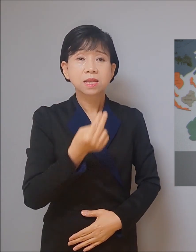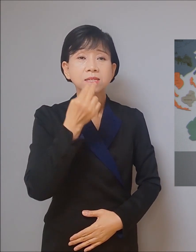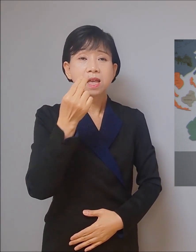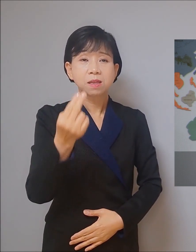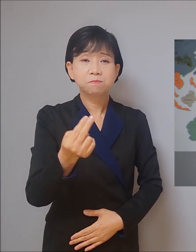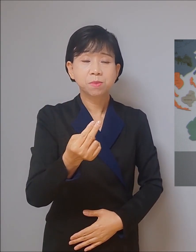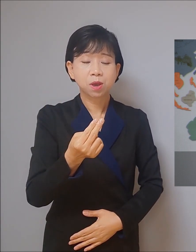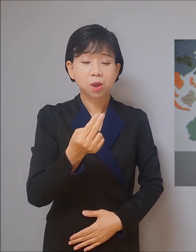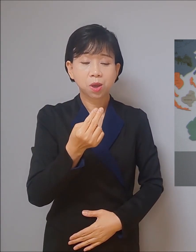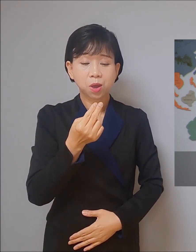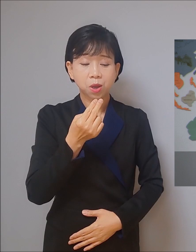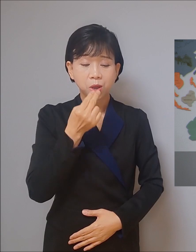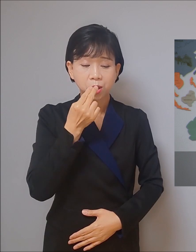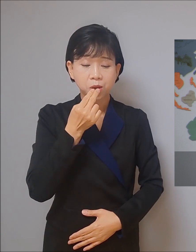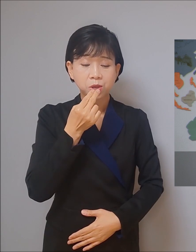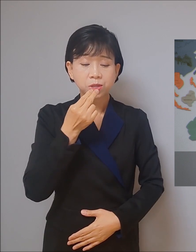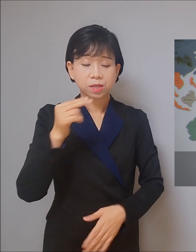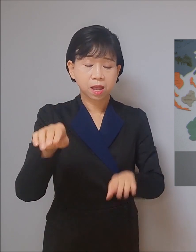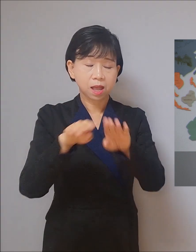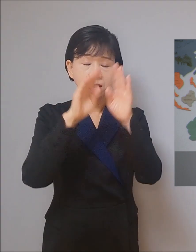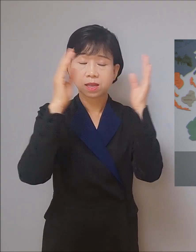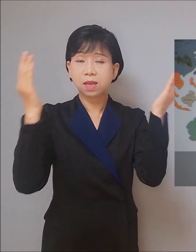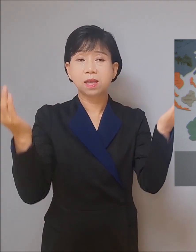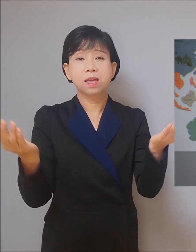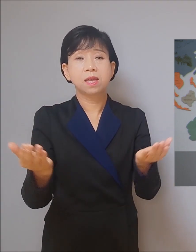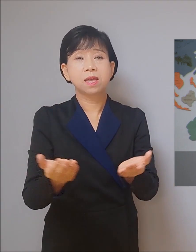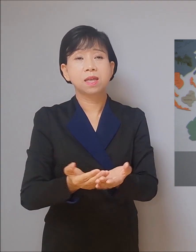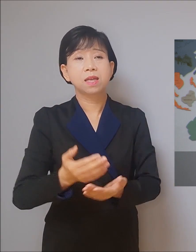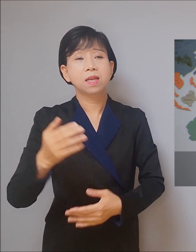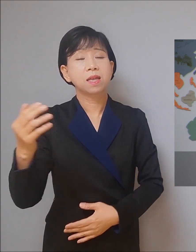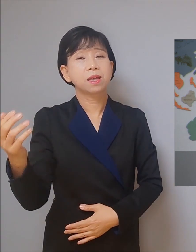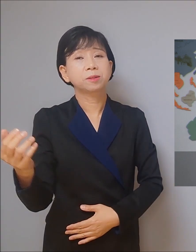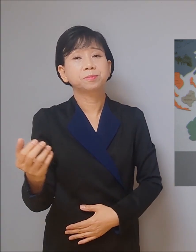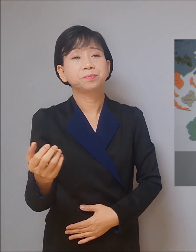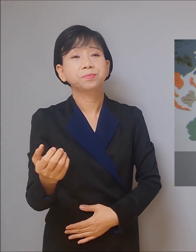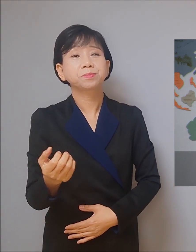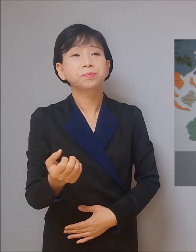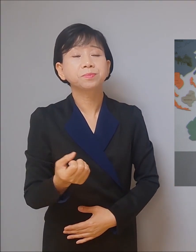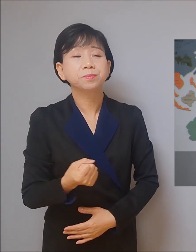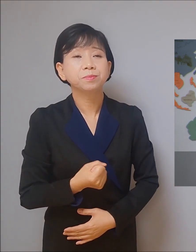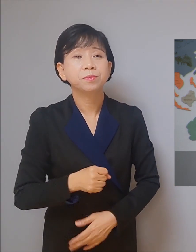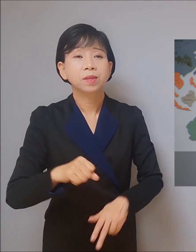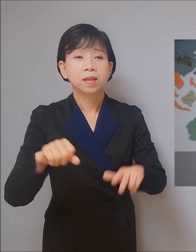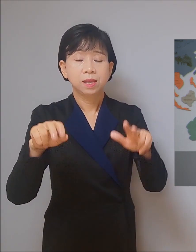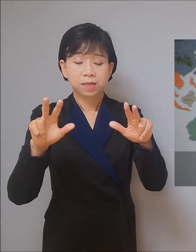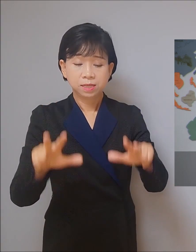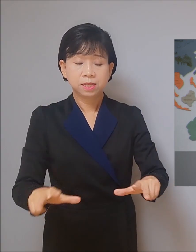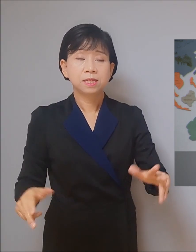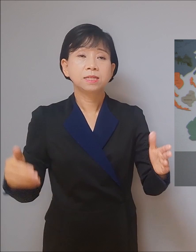찬양 내 생명 이제껏 내가 산 것도